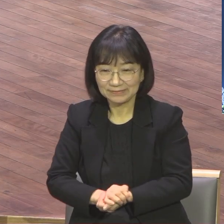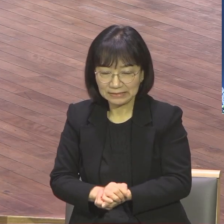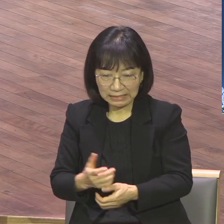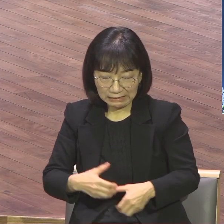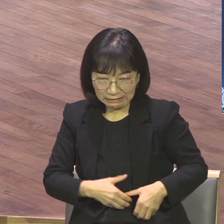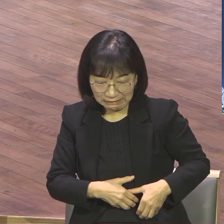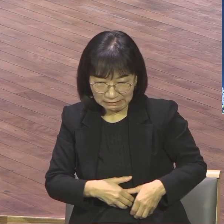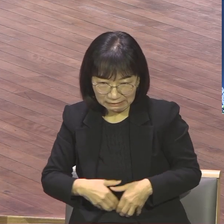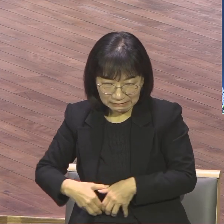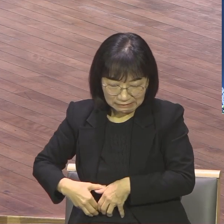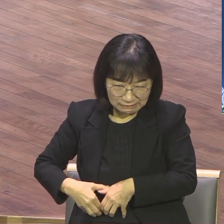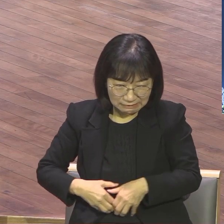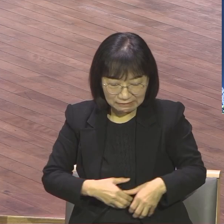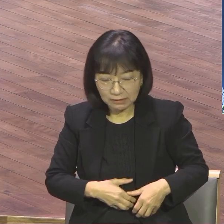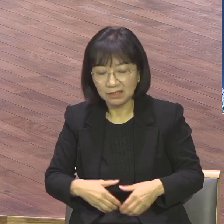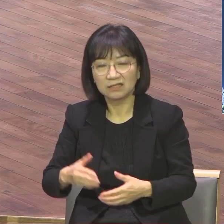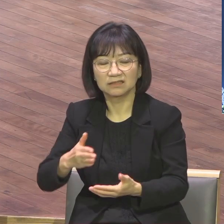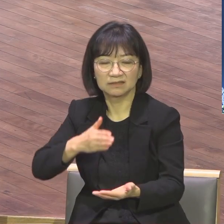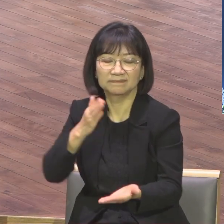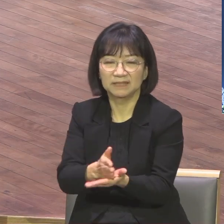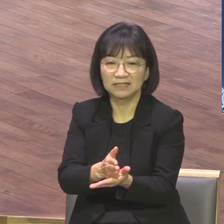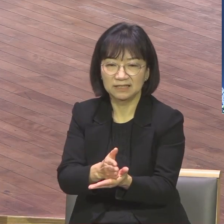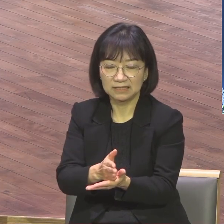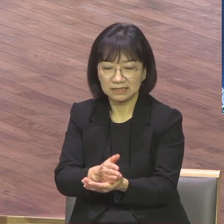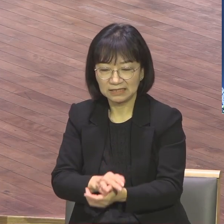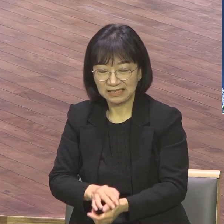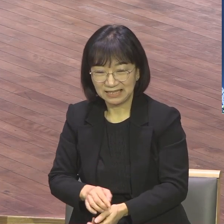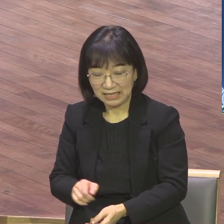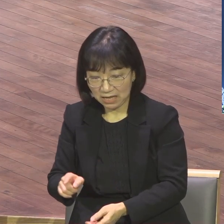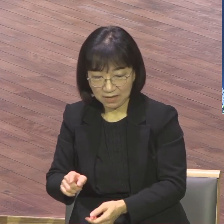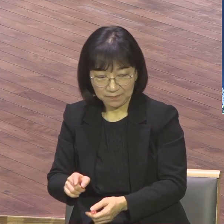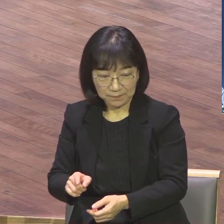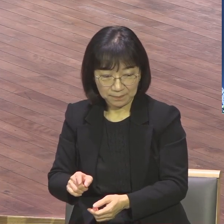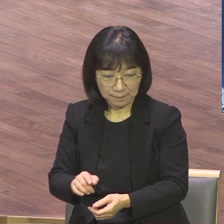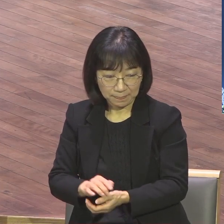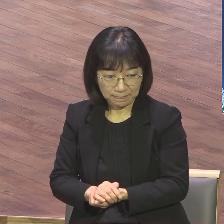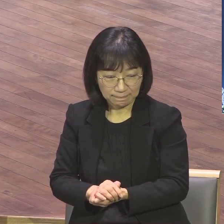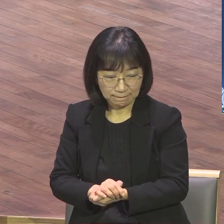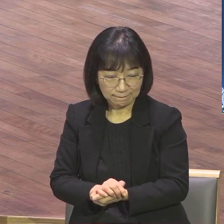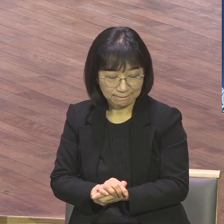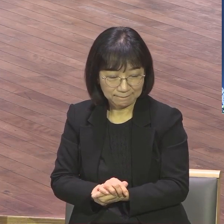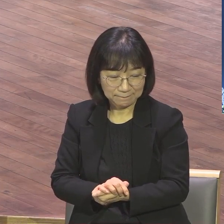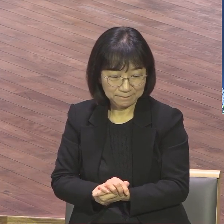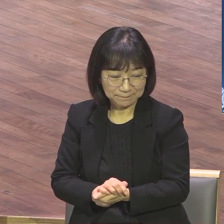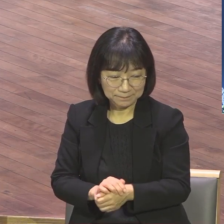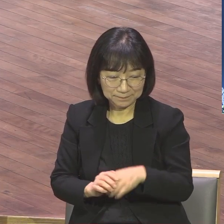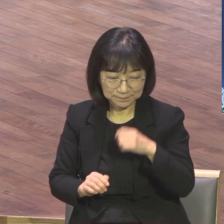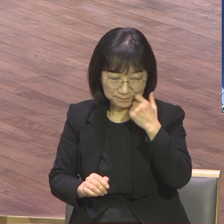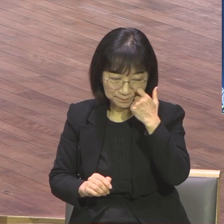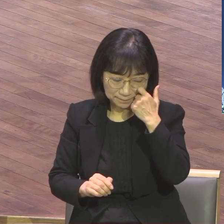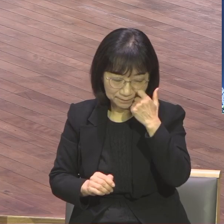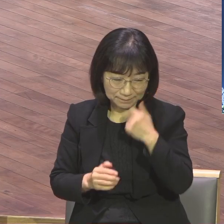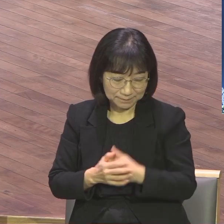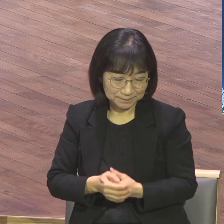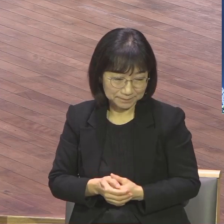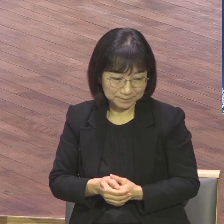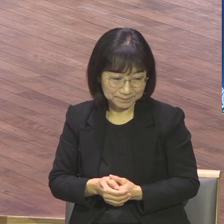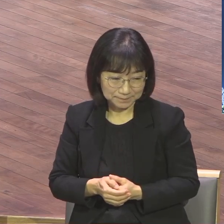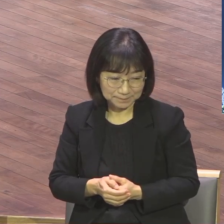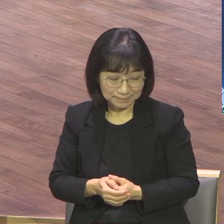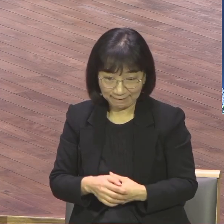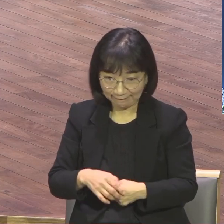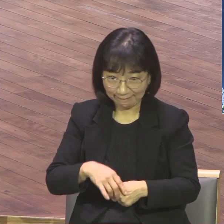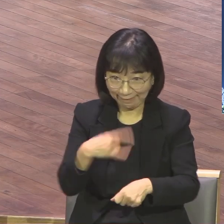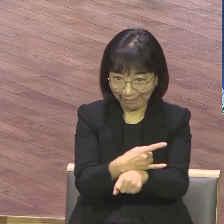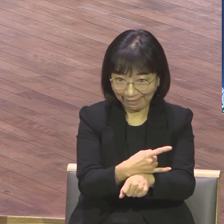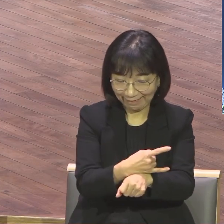어정쩡한 스탠스를 잡지 마라. 이것도 아니고 저것도 아니고 건너면 건들든지 안 건들면 안 건들든지